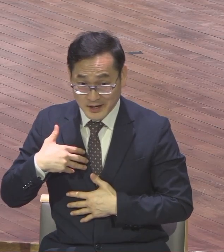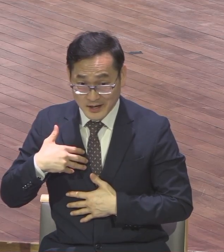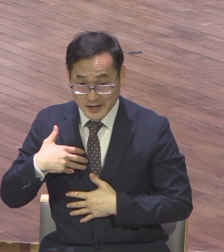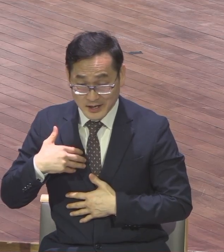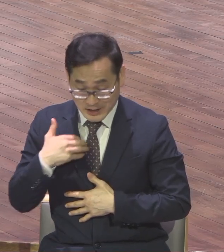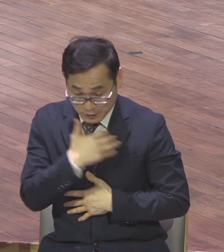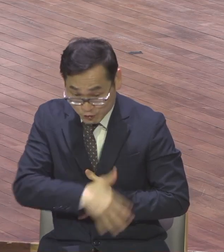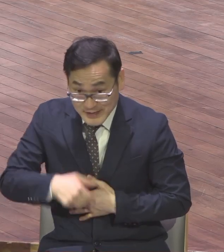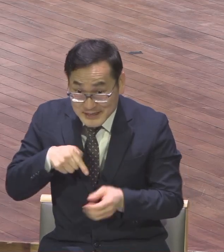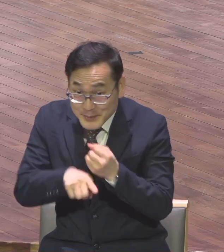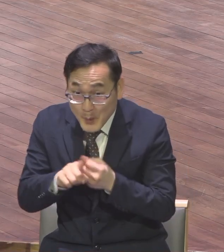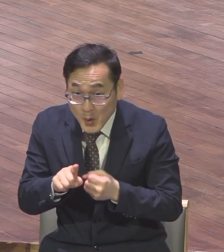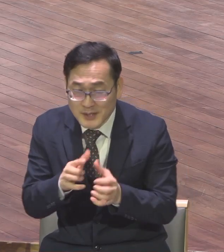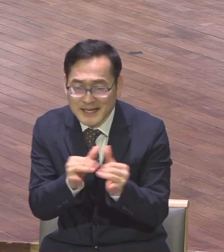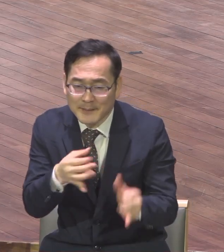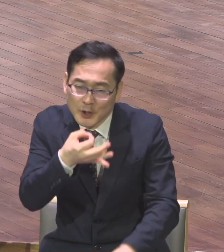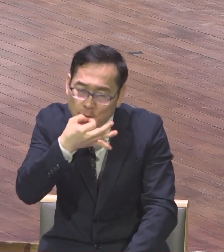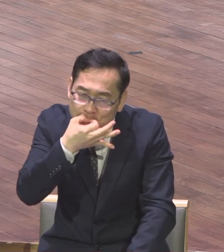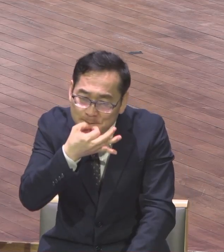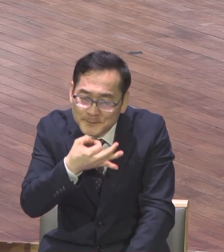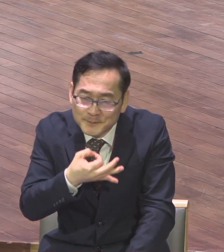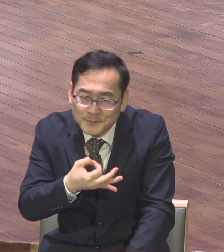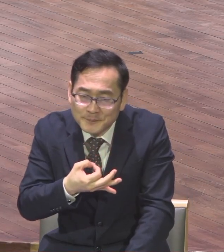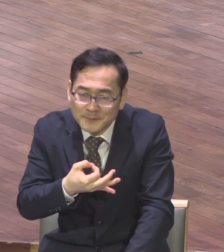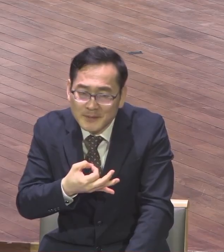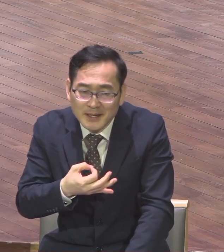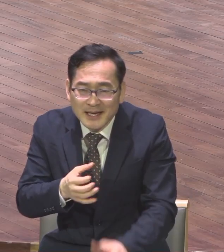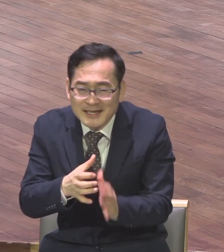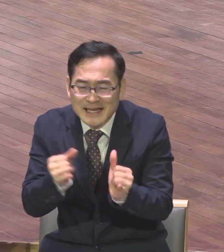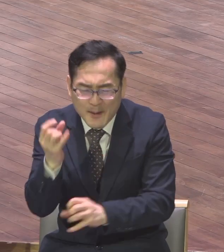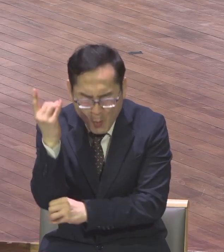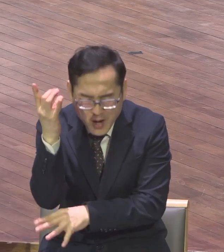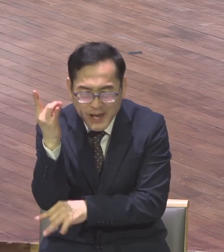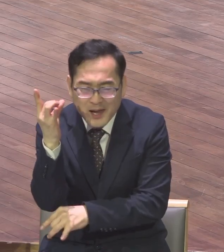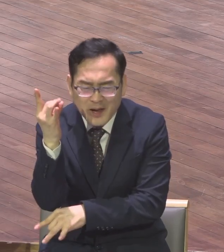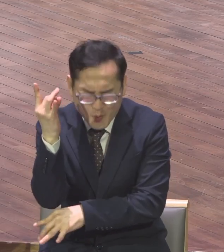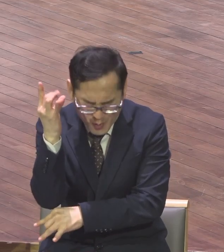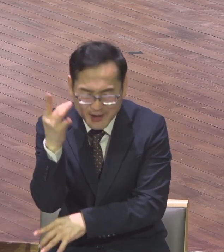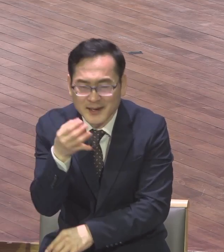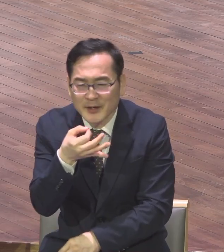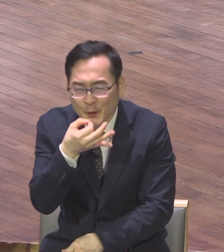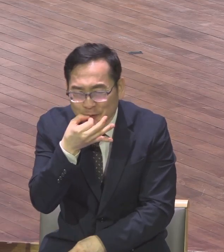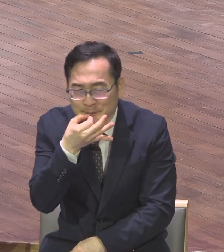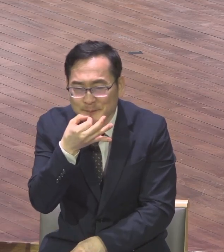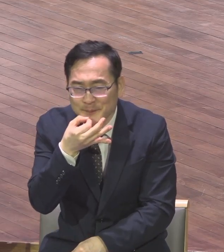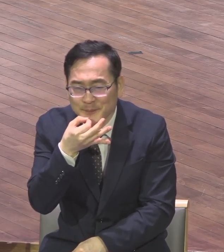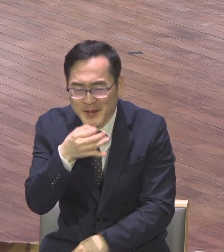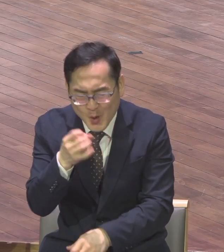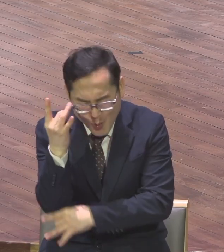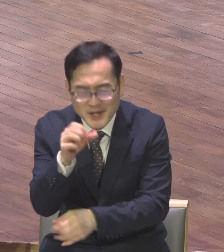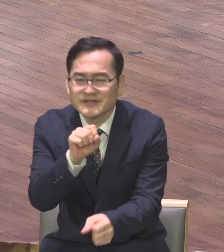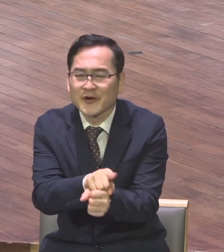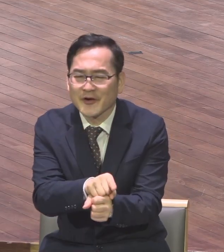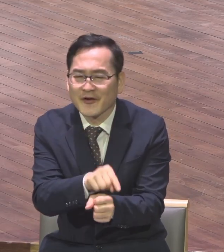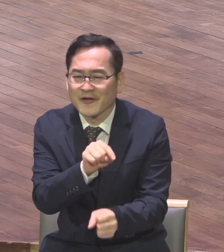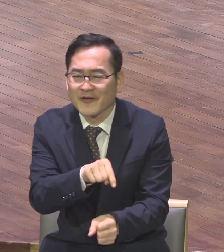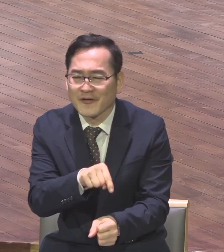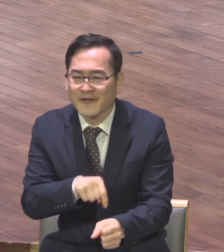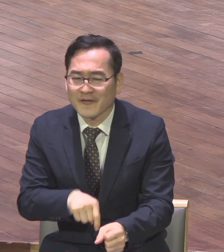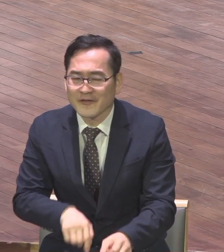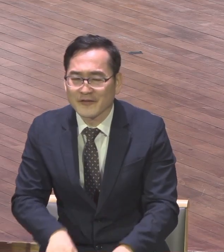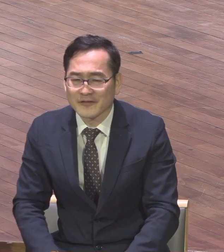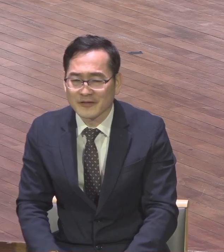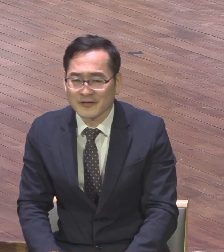인간의 본성을 뜻하는 것입니다. 여러분이 인간의 본성을 뜻하는 표현이에요. 창세기